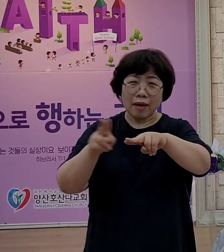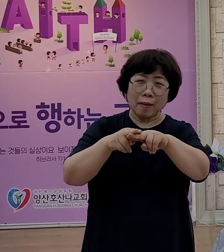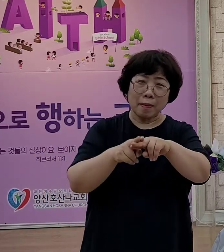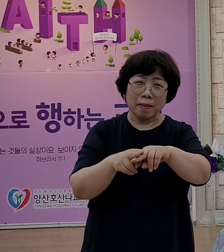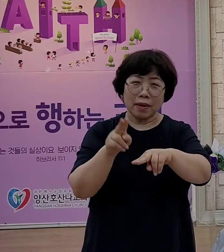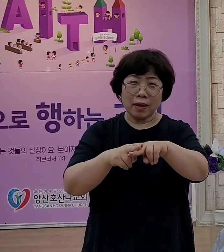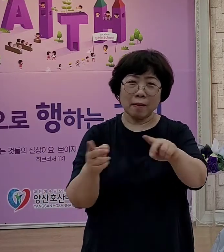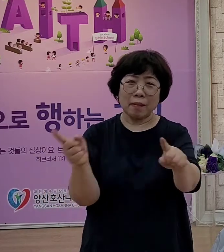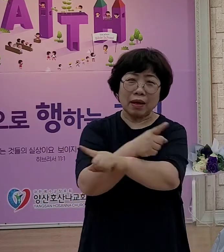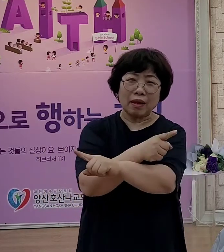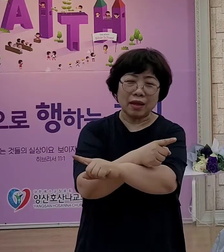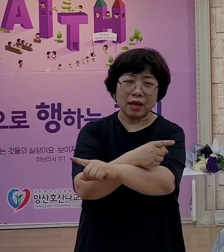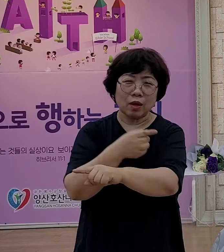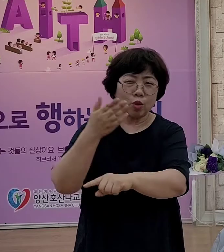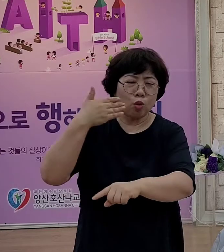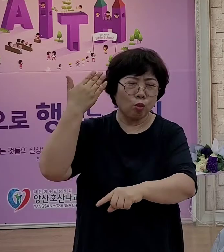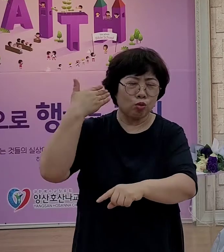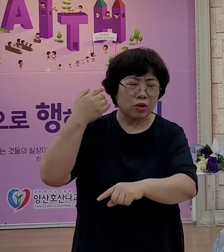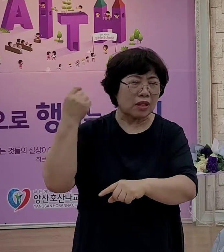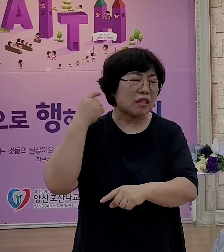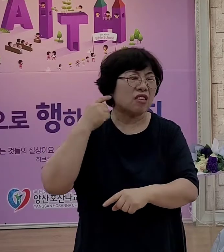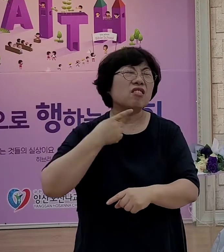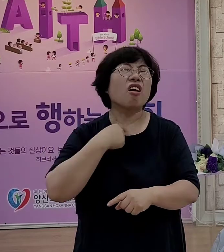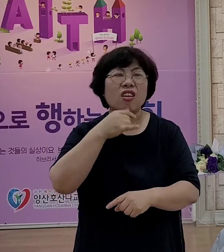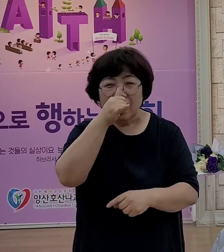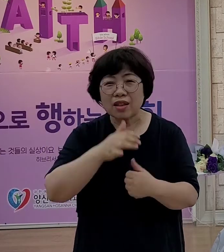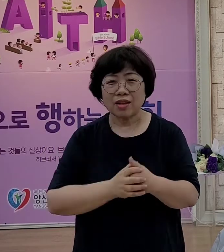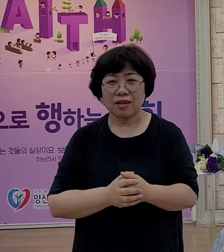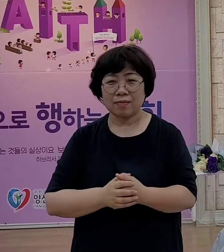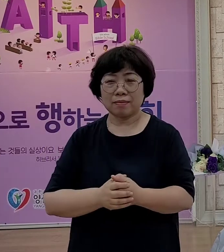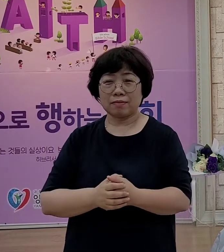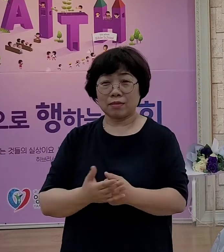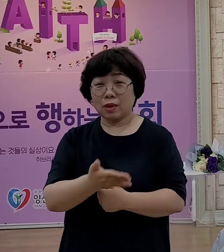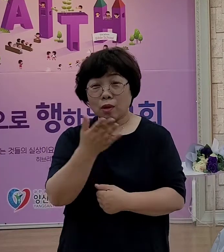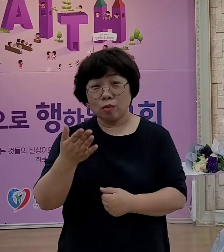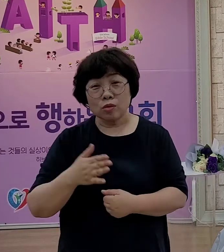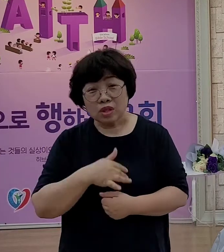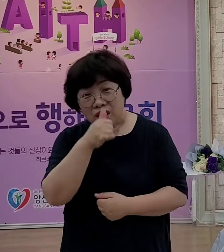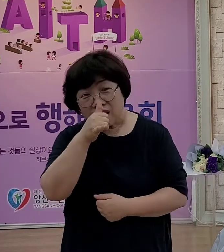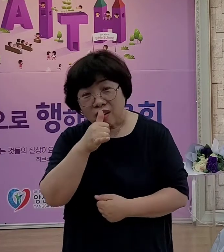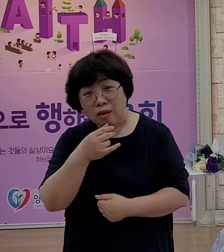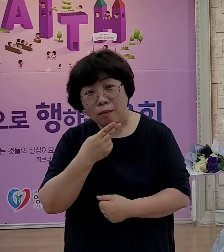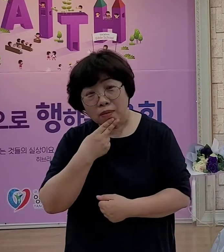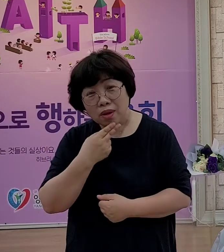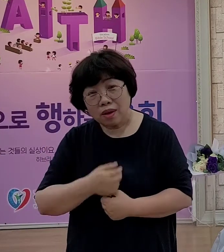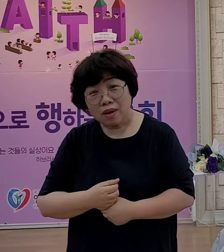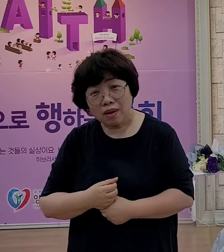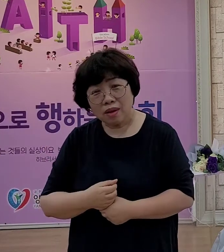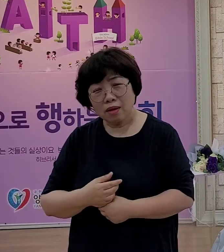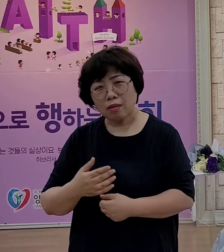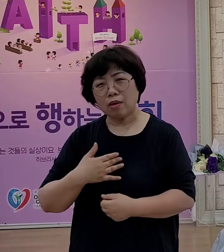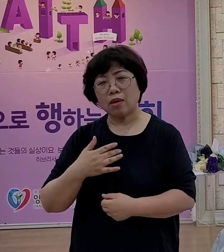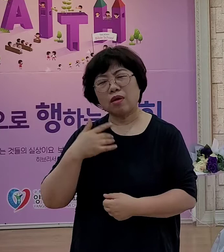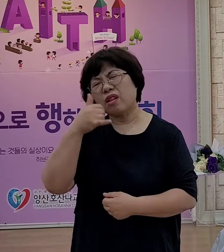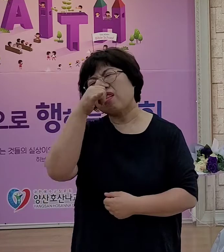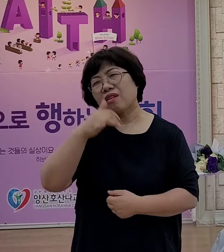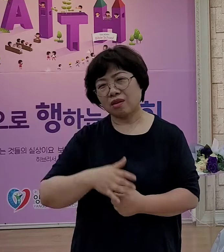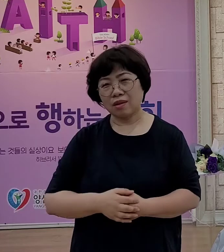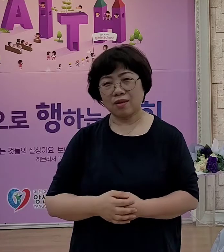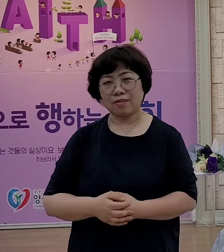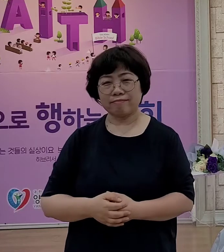곧 이런 일이 일어난다. 라는 말을 들어본 적 없으십니까? 저는 있습니다.